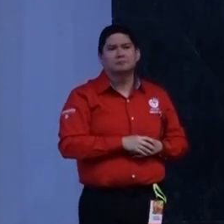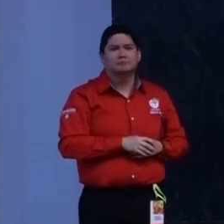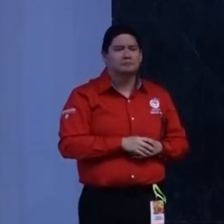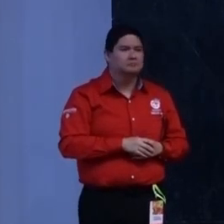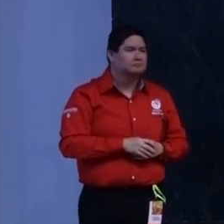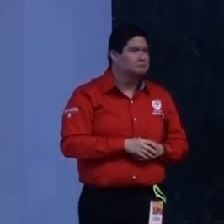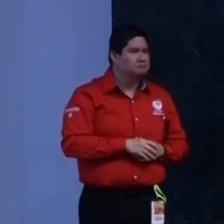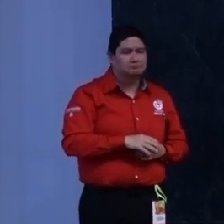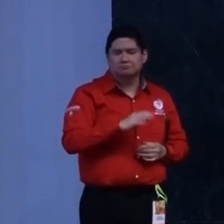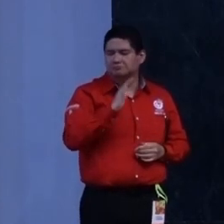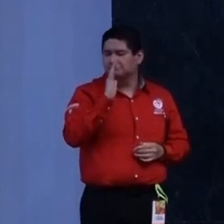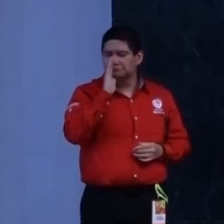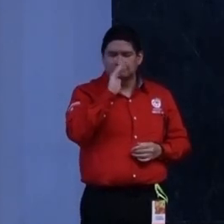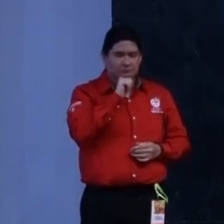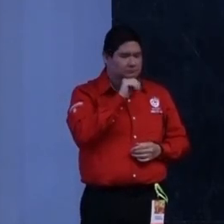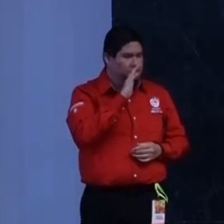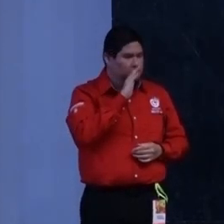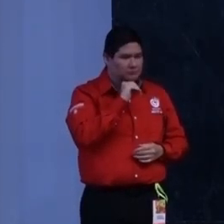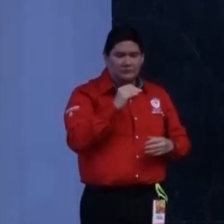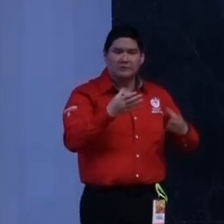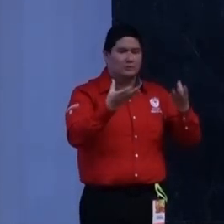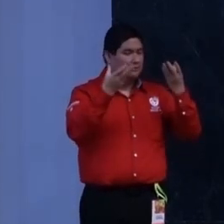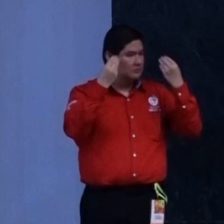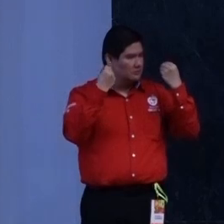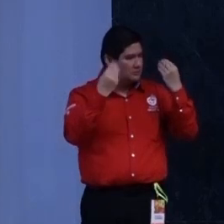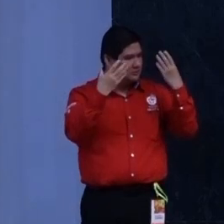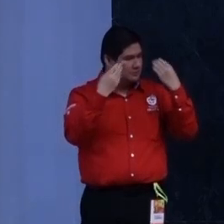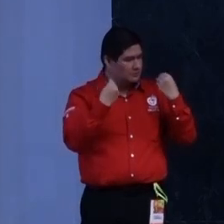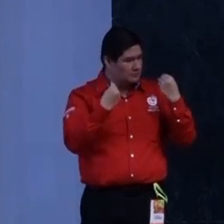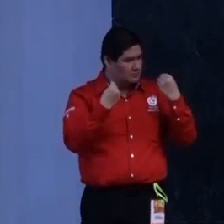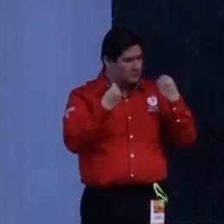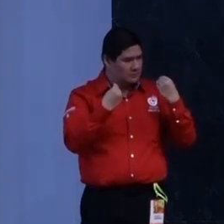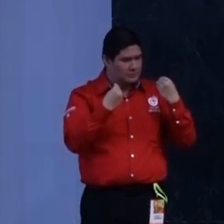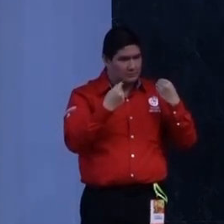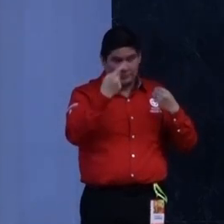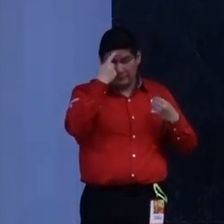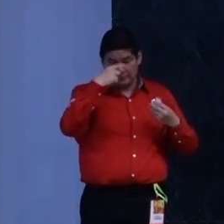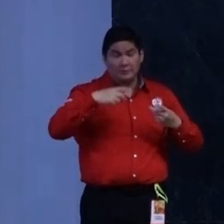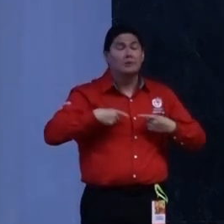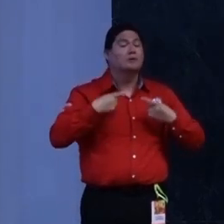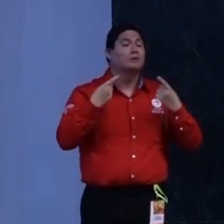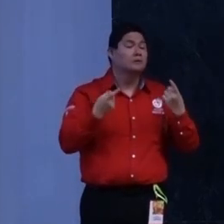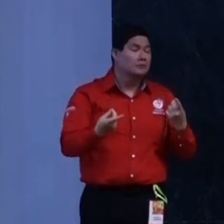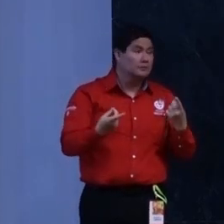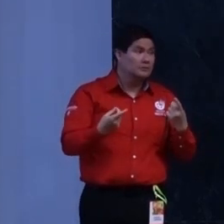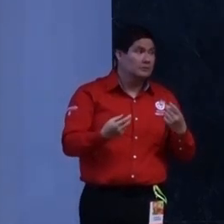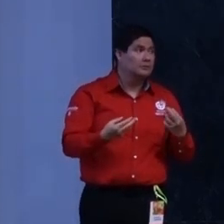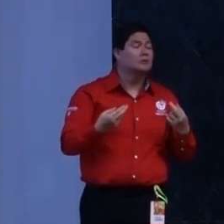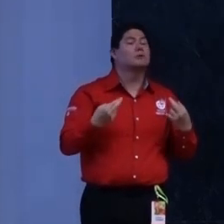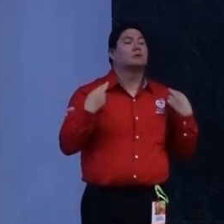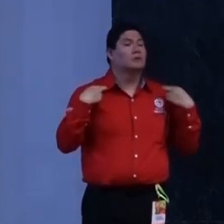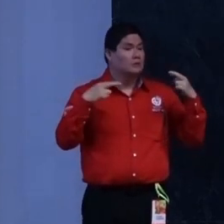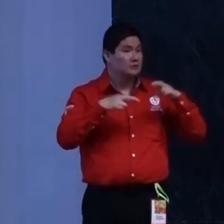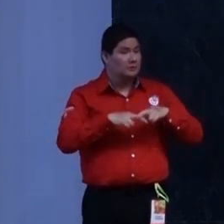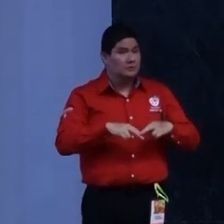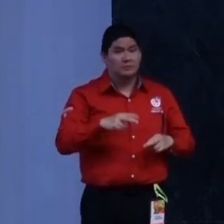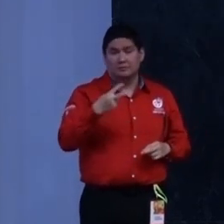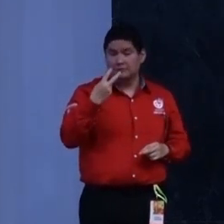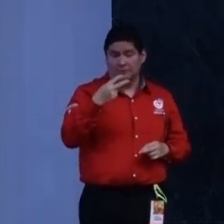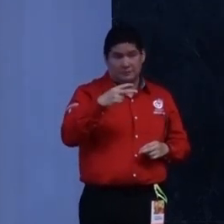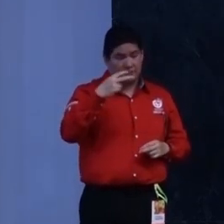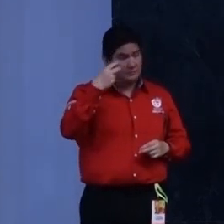está capacitado para dar, ya se oye mejor. El maestro en México no